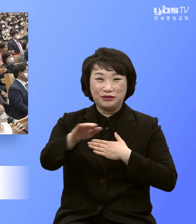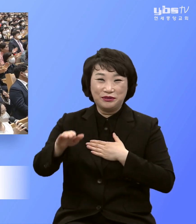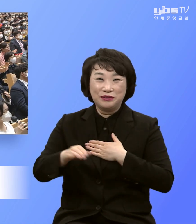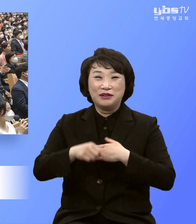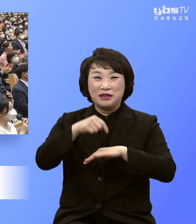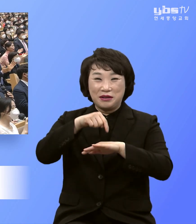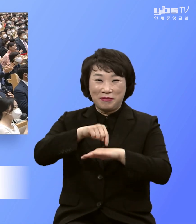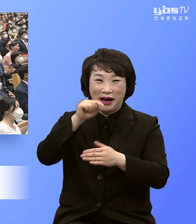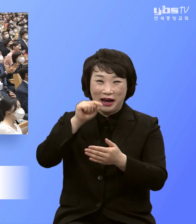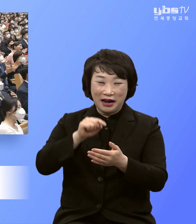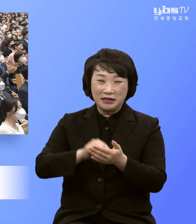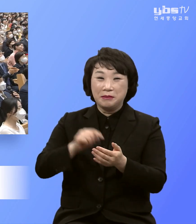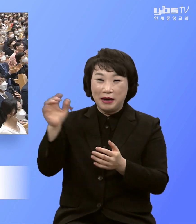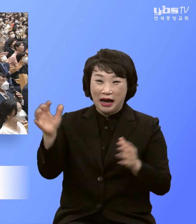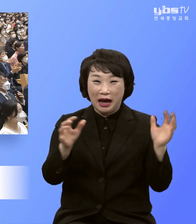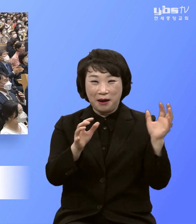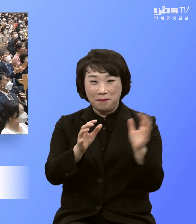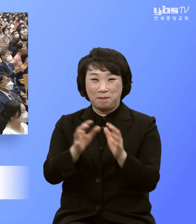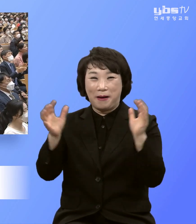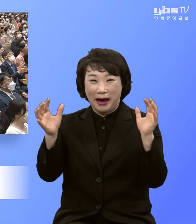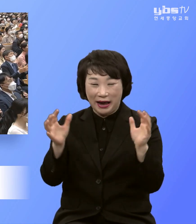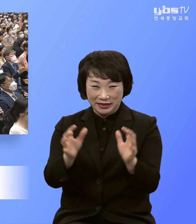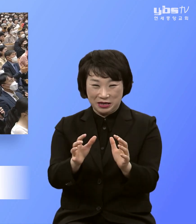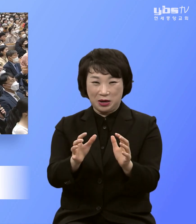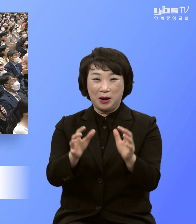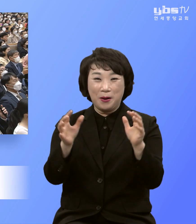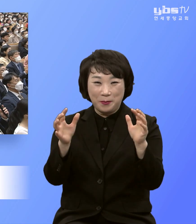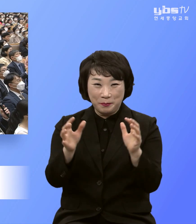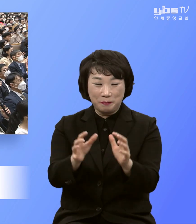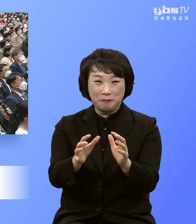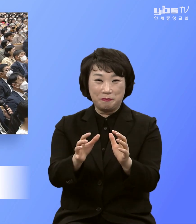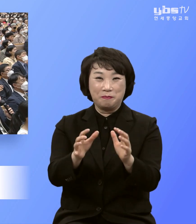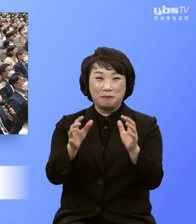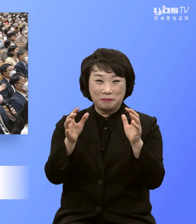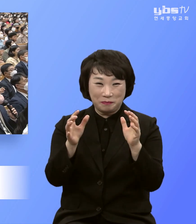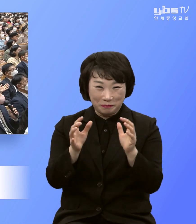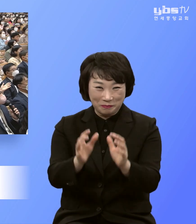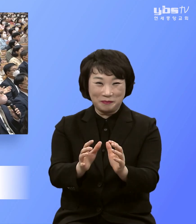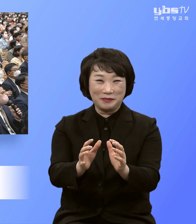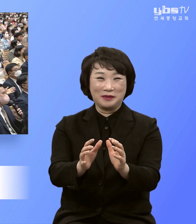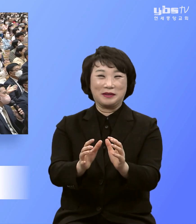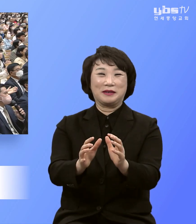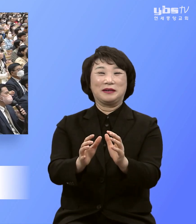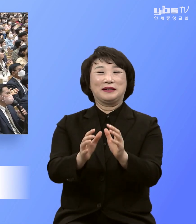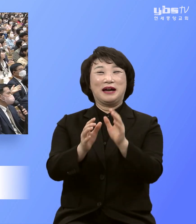기도하자 우리 마음 아파요.